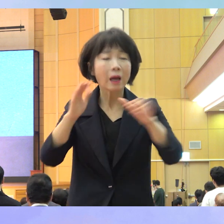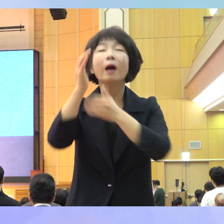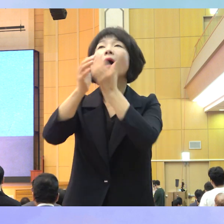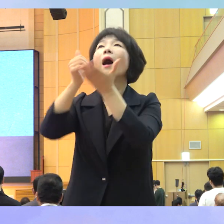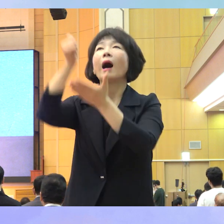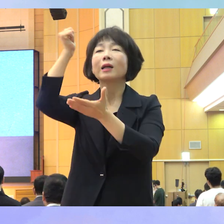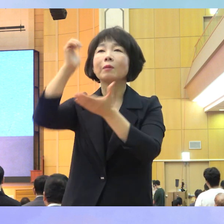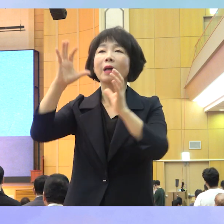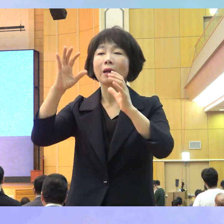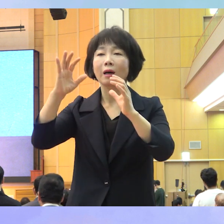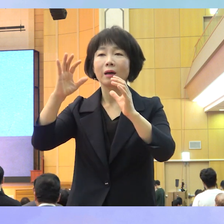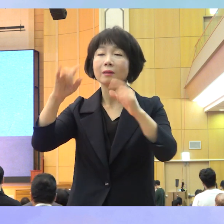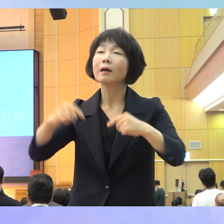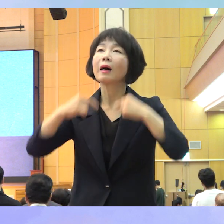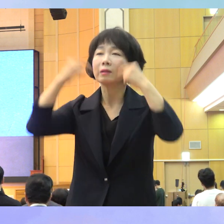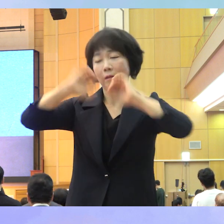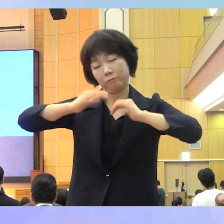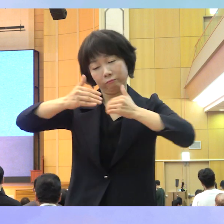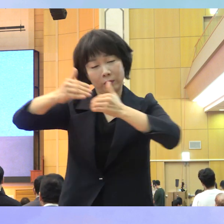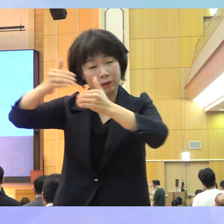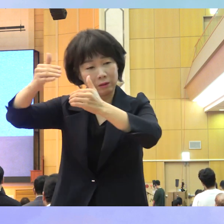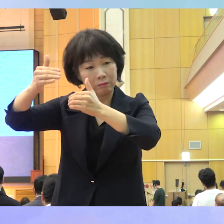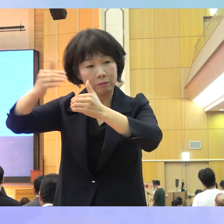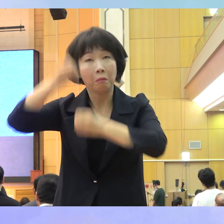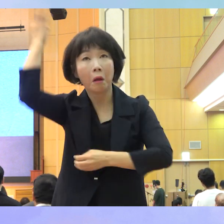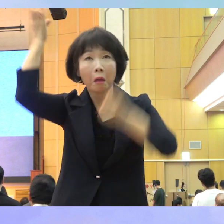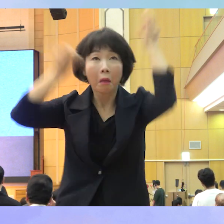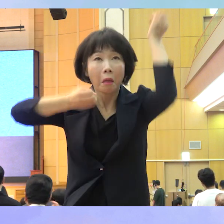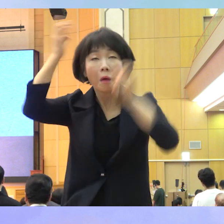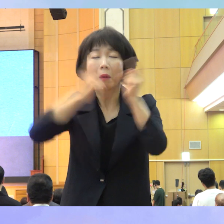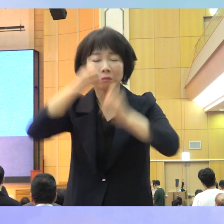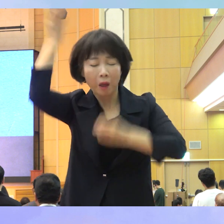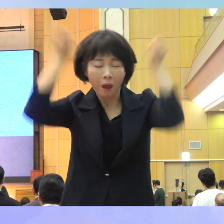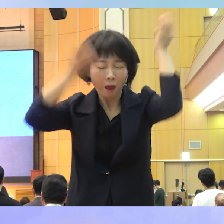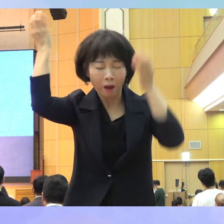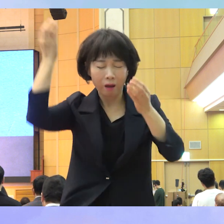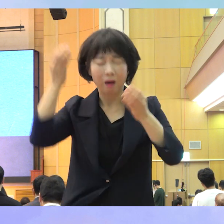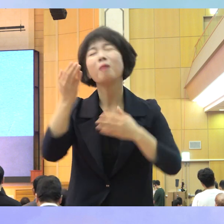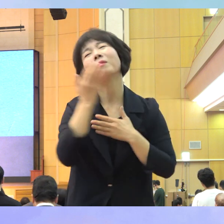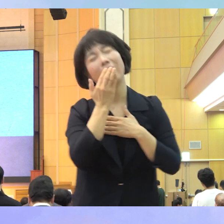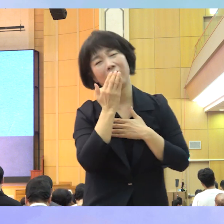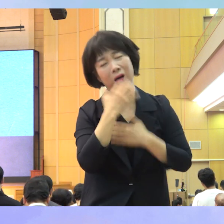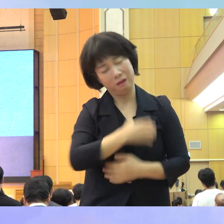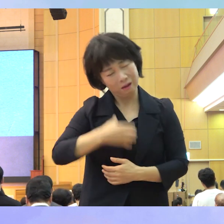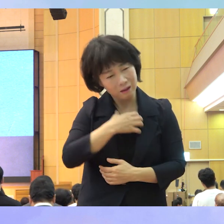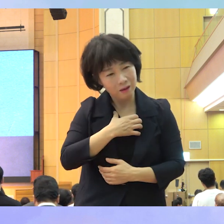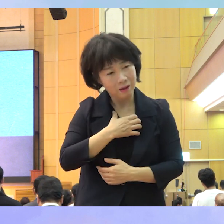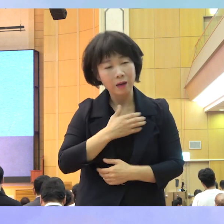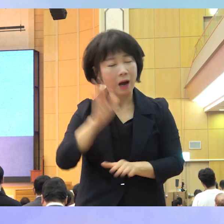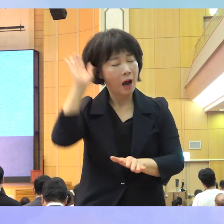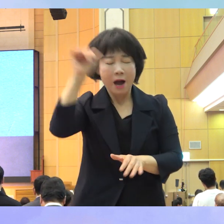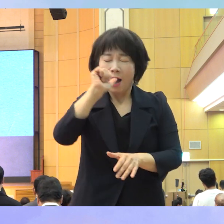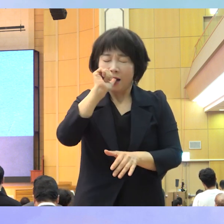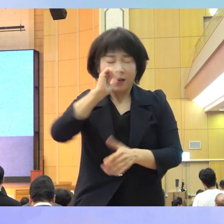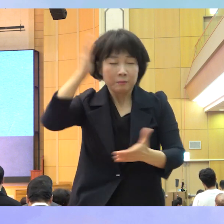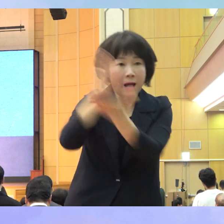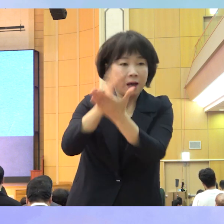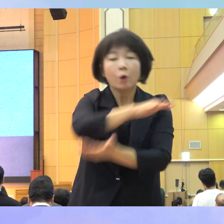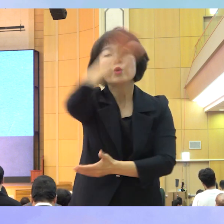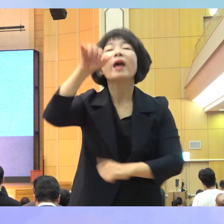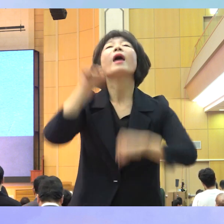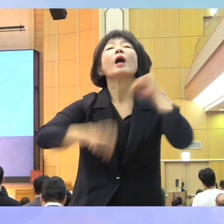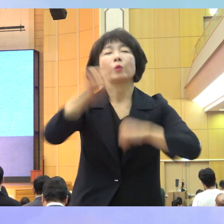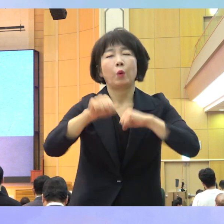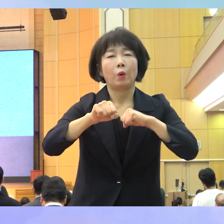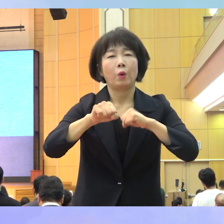하나님 나라 가는 과정들을 잊어버려서 시금털털해질 때가 있었는데 그러지 않겠습니다. 우리의 행위와